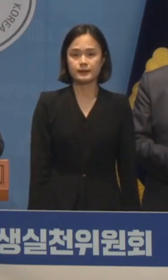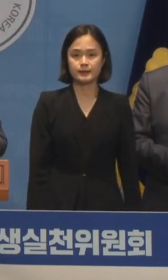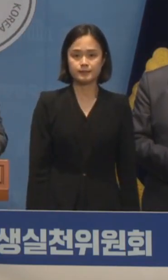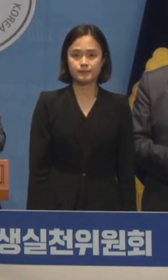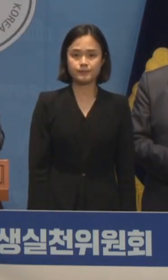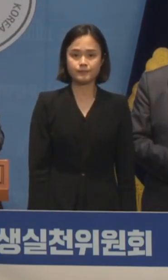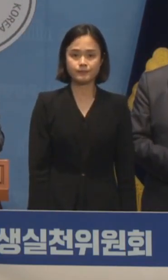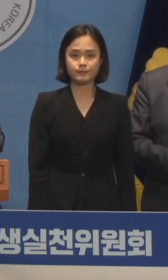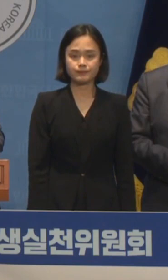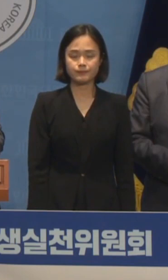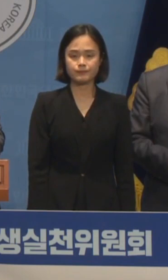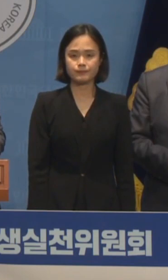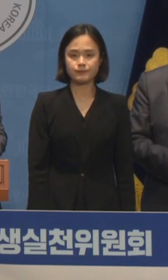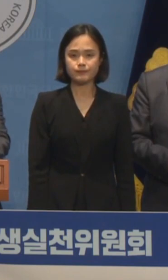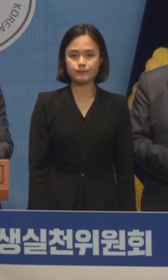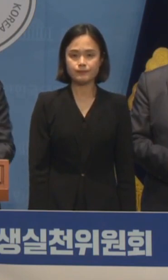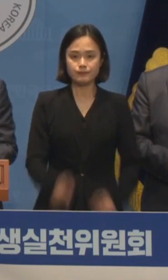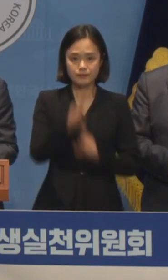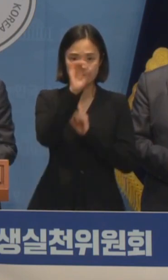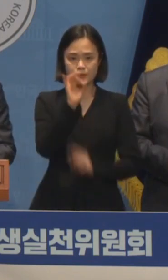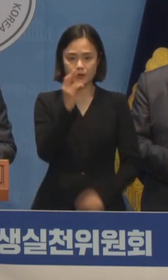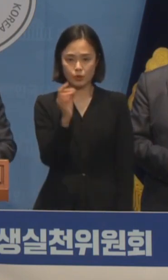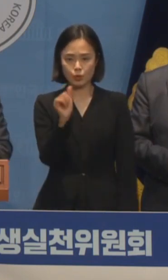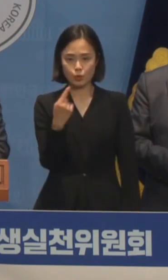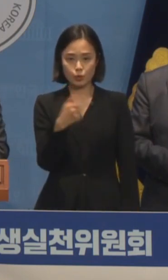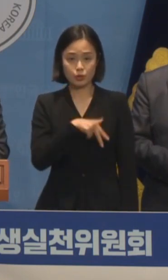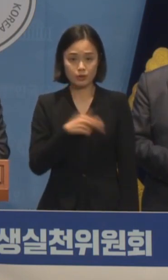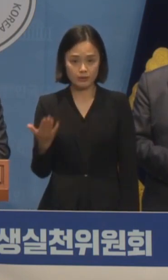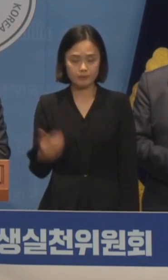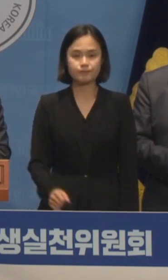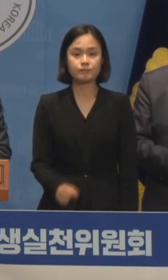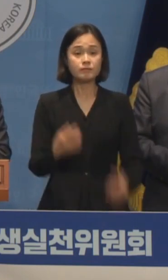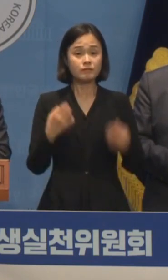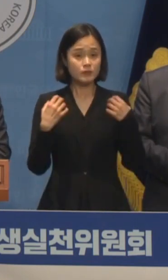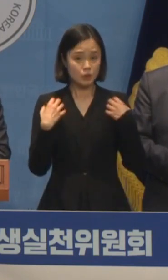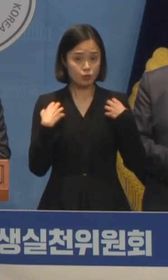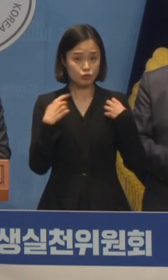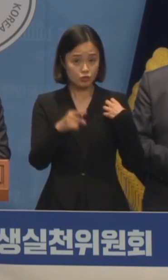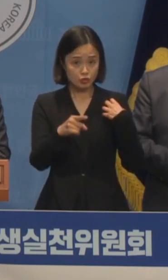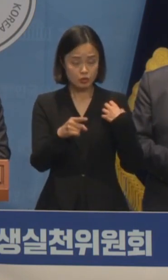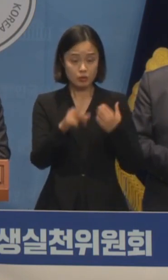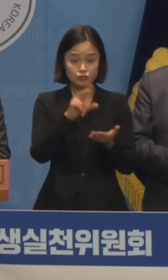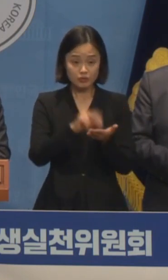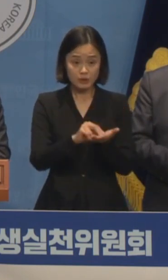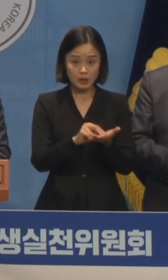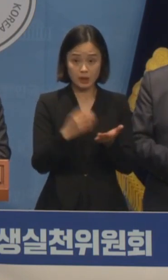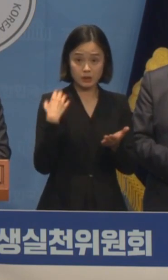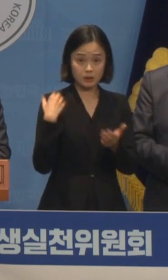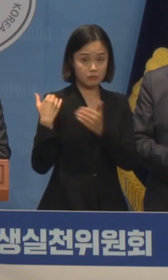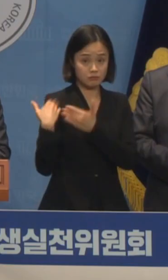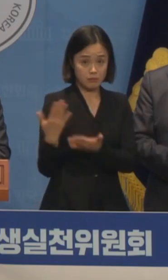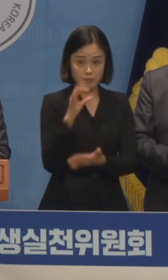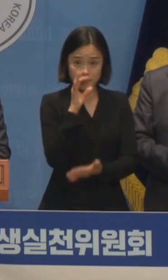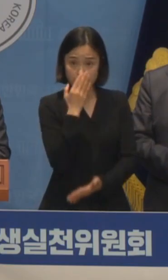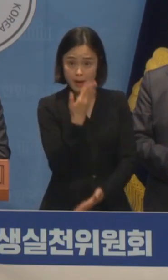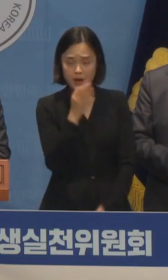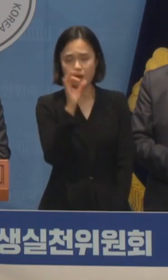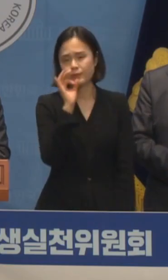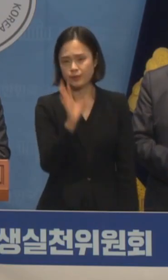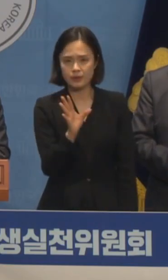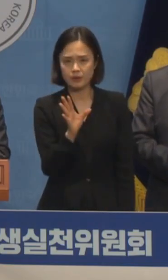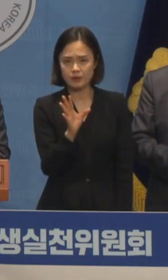네, 인천 서구 국회의원 이용호입니다. 정부 역시 이러한 책임에서 자유로울 수 없다. 쿠팡의 최대 요구에 대해 공정위는 올